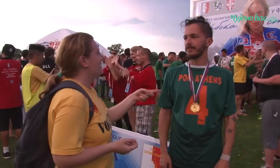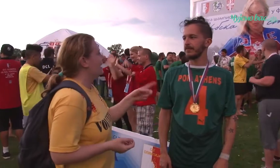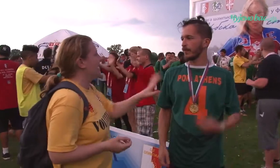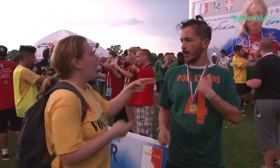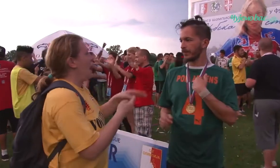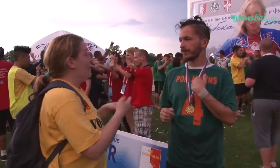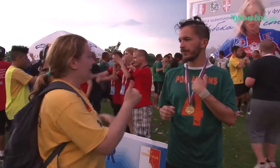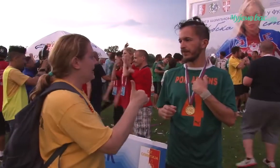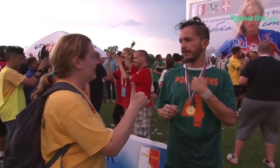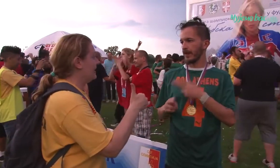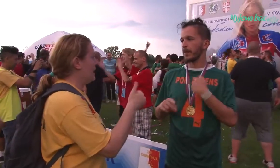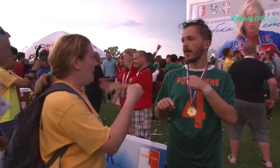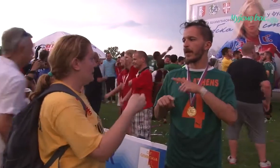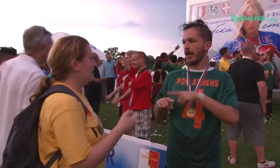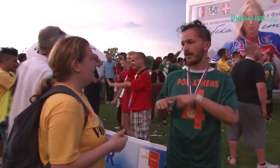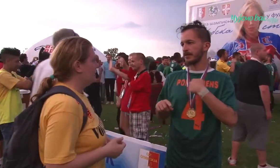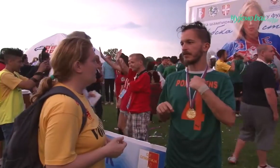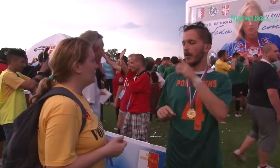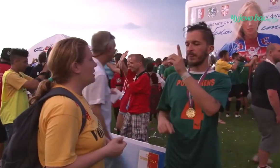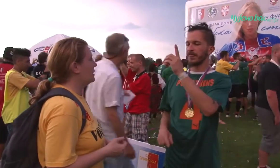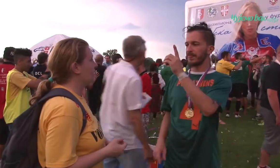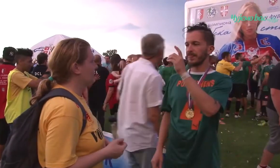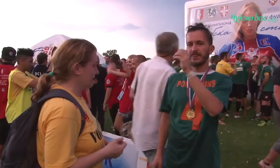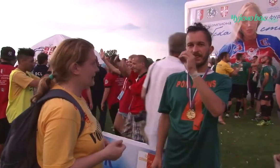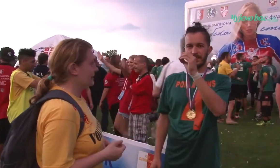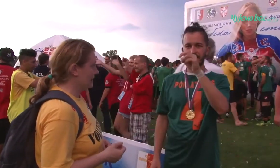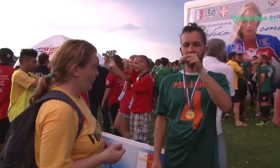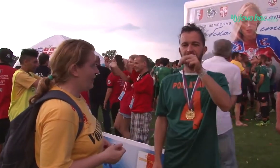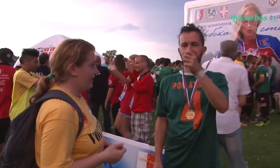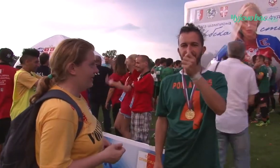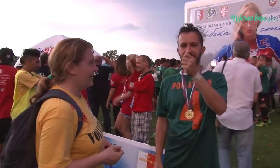Oh, det blir nærmere. Det blir nærmere.